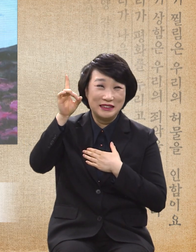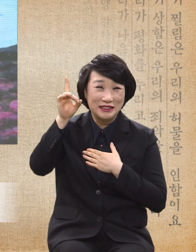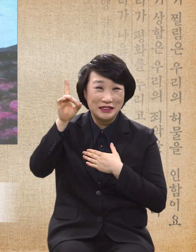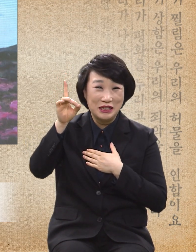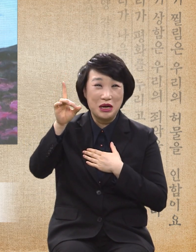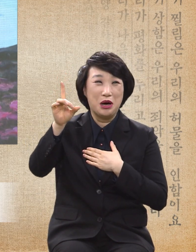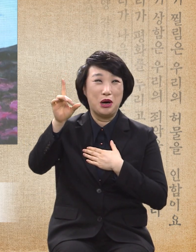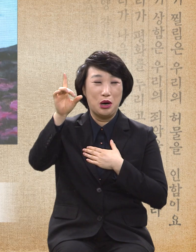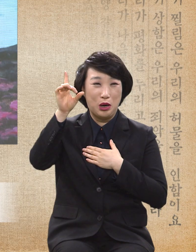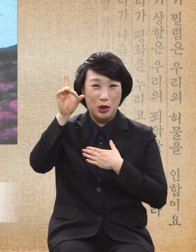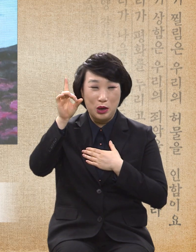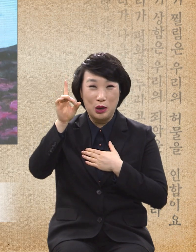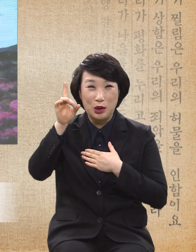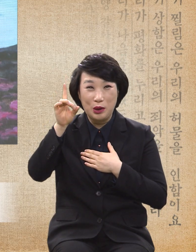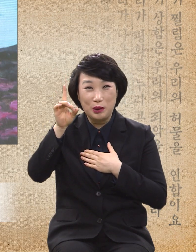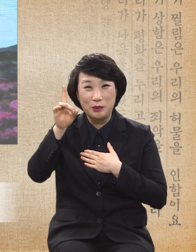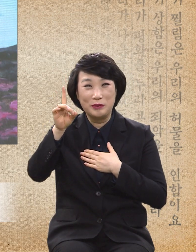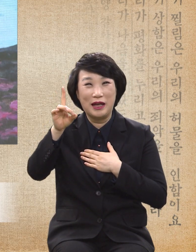밖에는